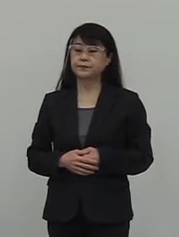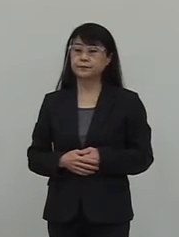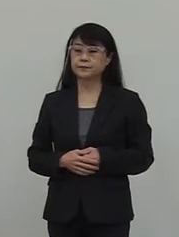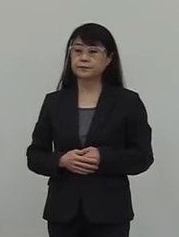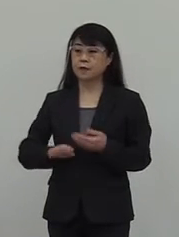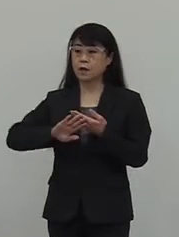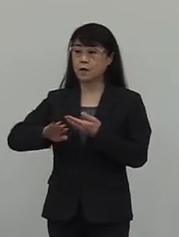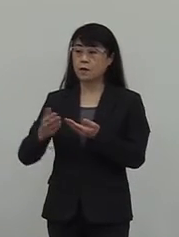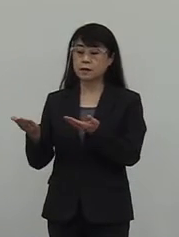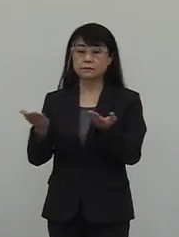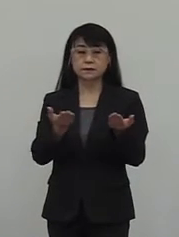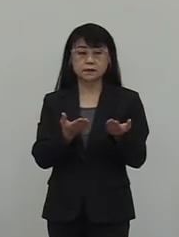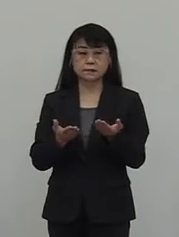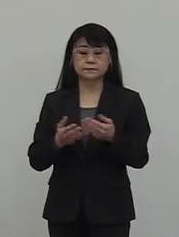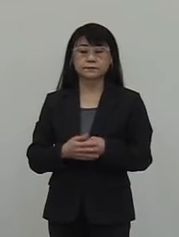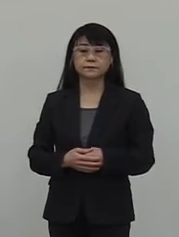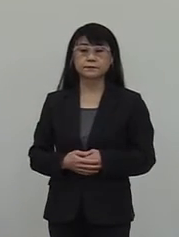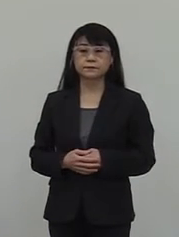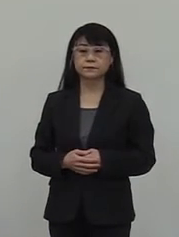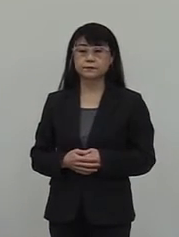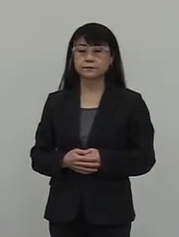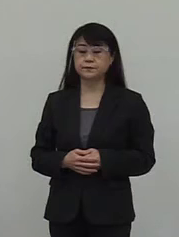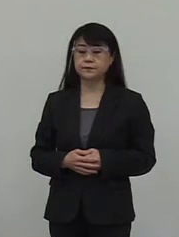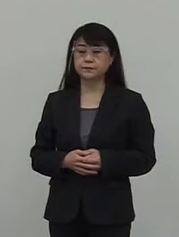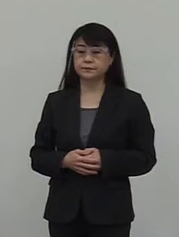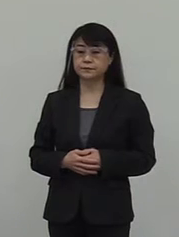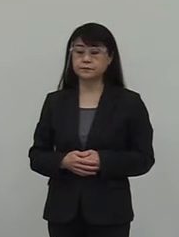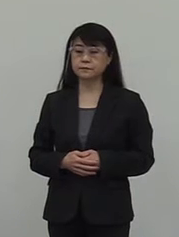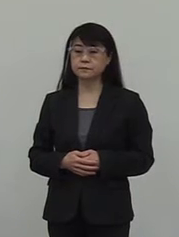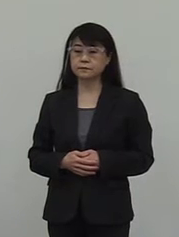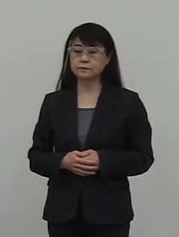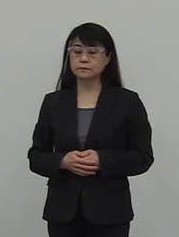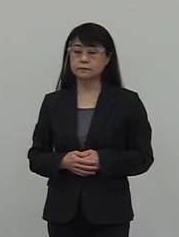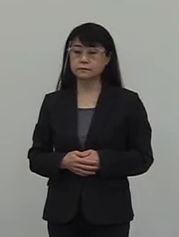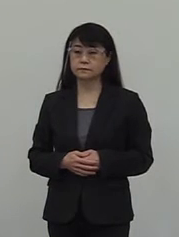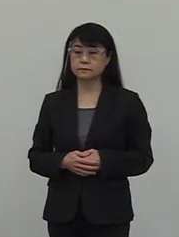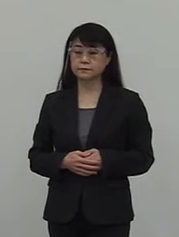他にご質問のある方いらっしゃいますか。はい、